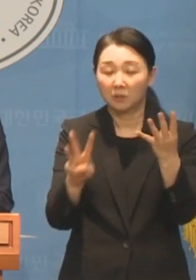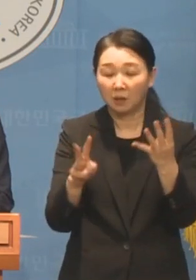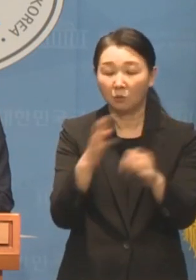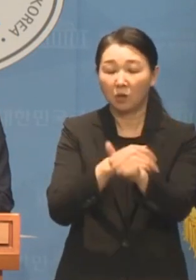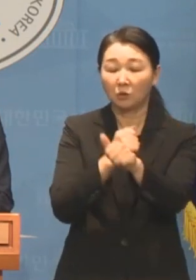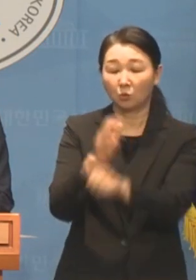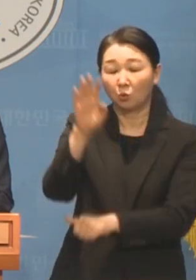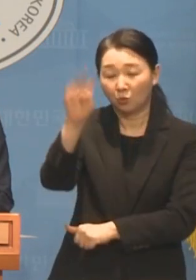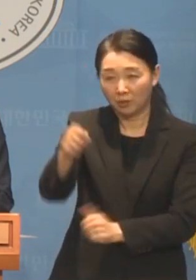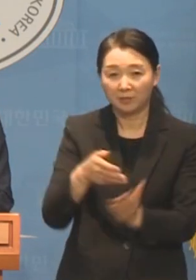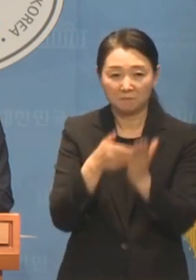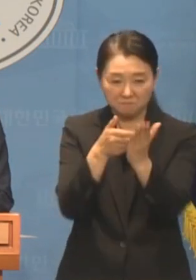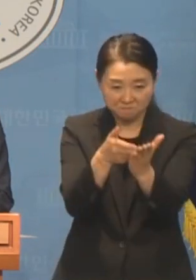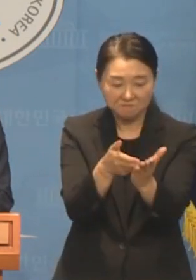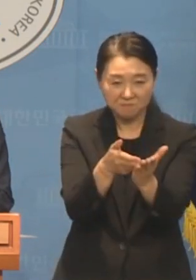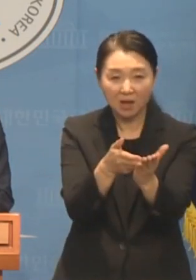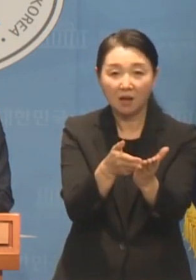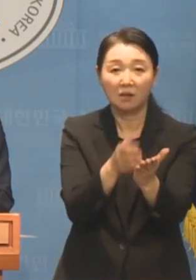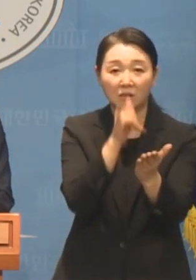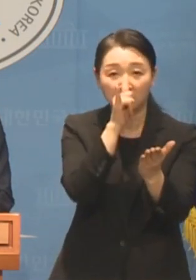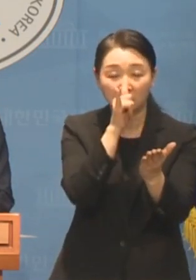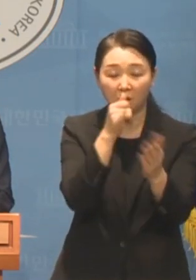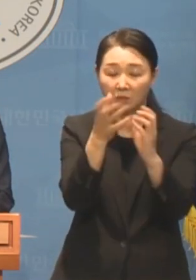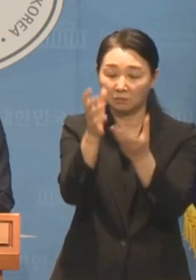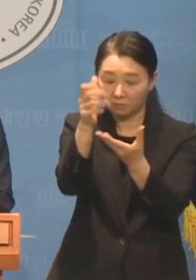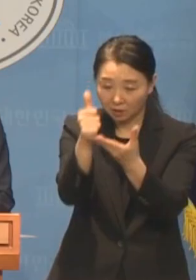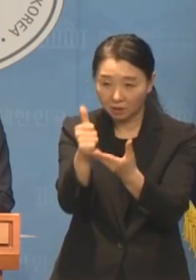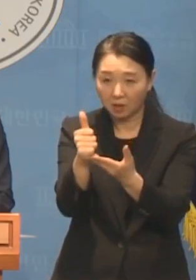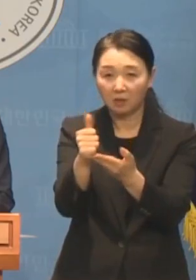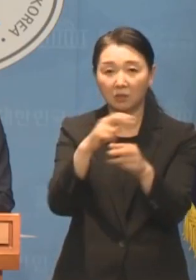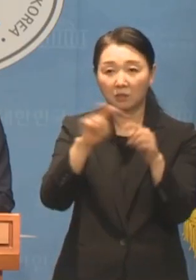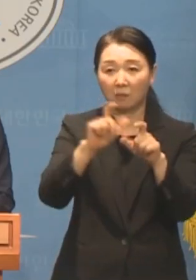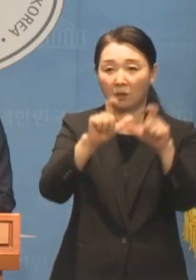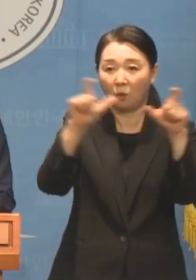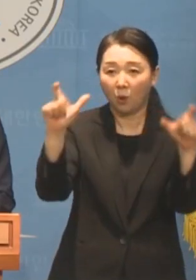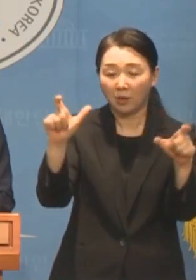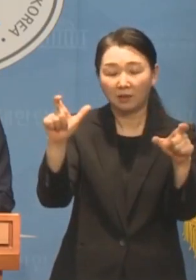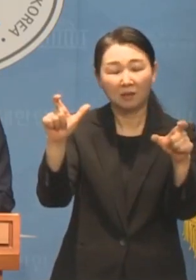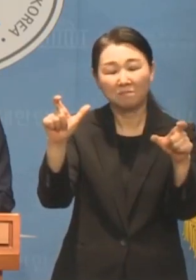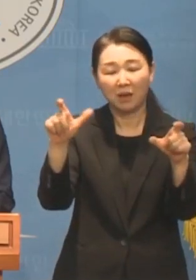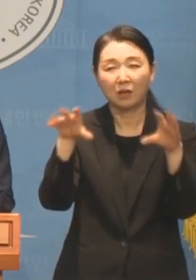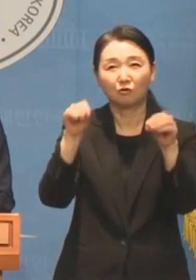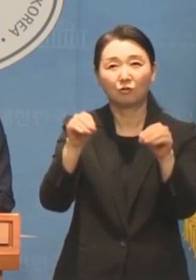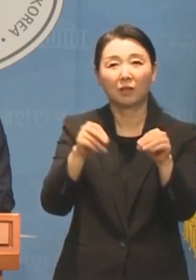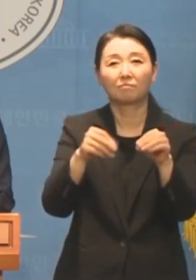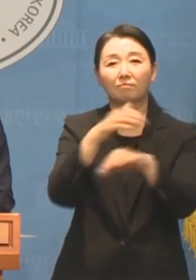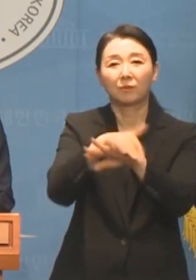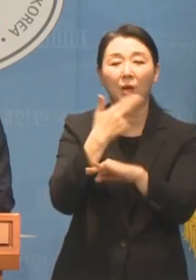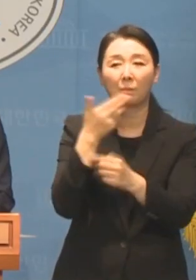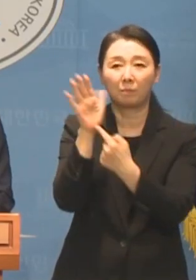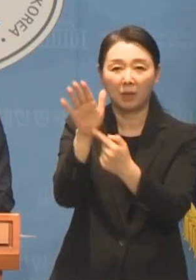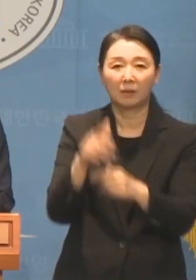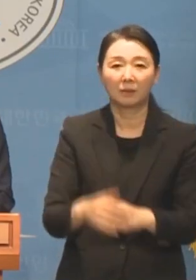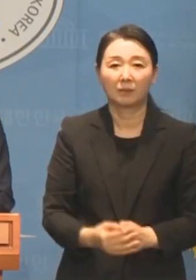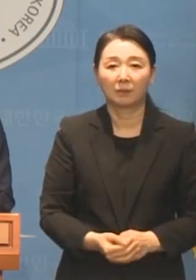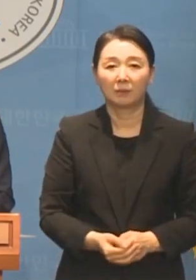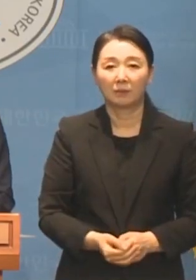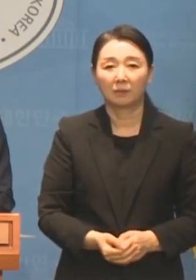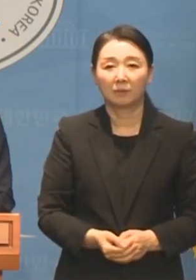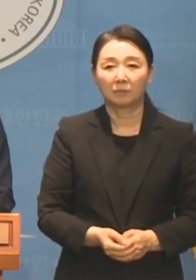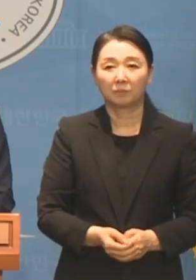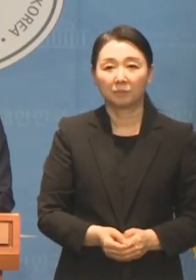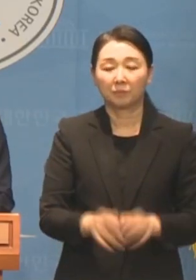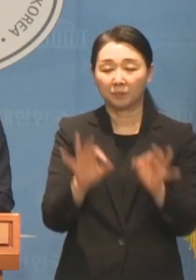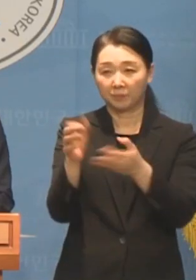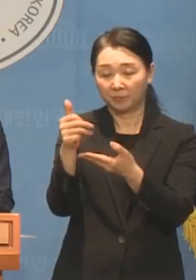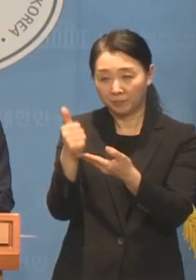장관에게 이 점을 지적했지만 김 장관은 케이블카 확대 시도를 중단할 뜻이 없다고 밝혔습니다. 김